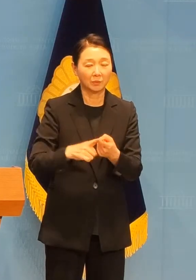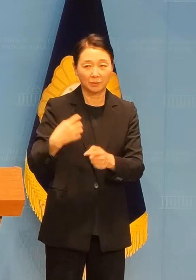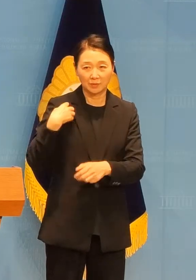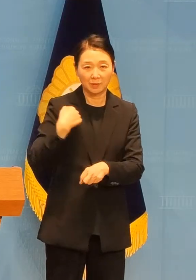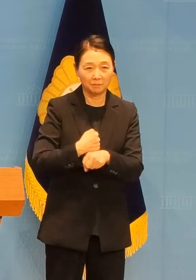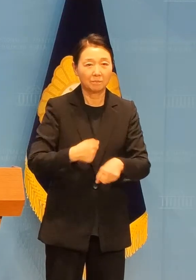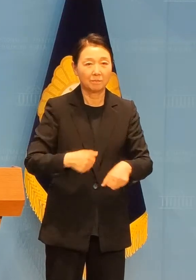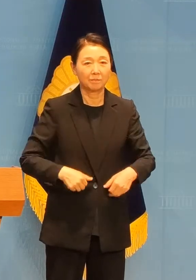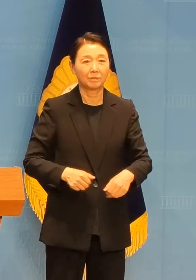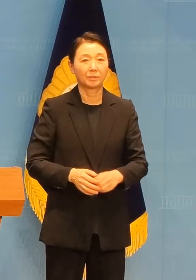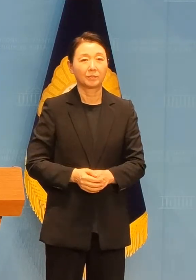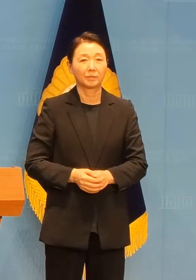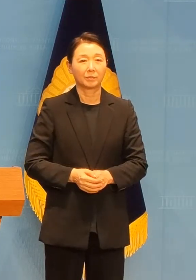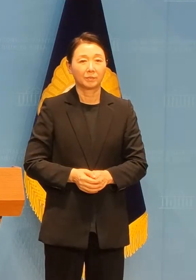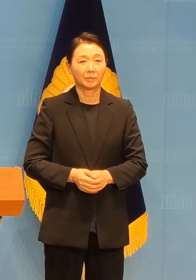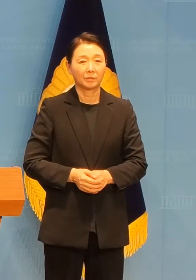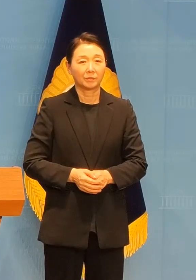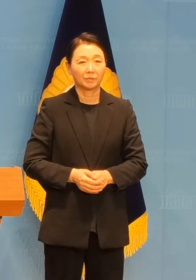책임을 져야 합니다.